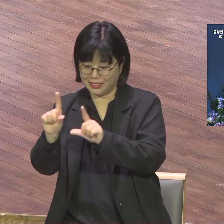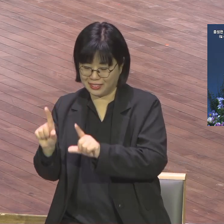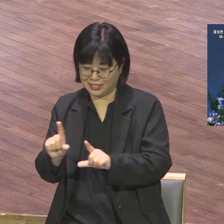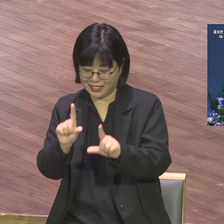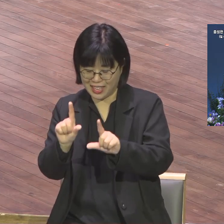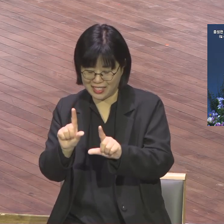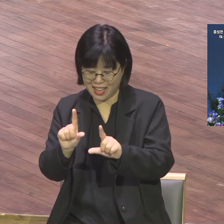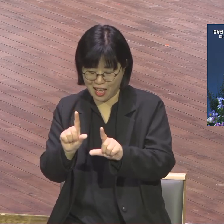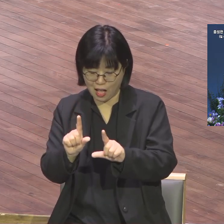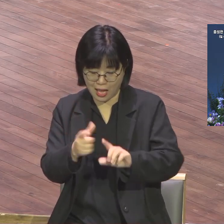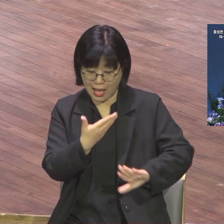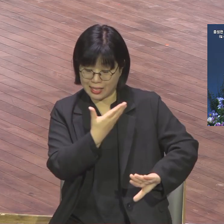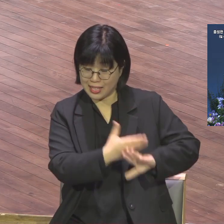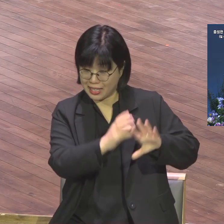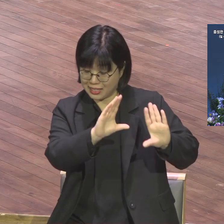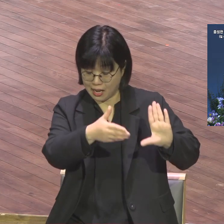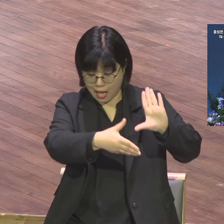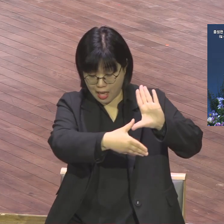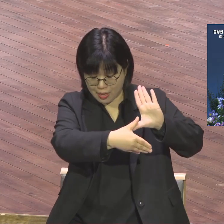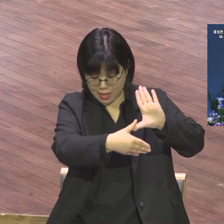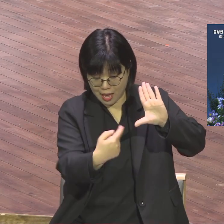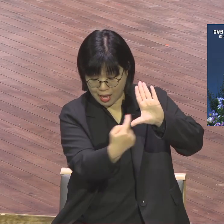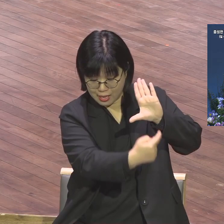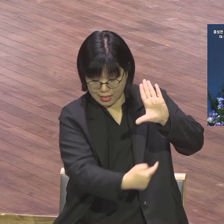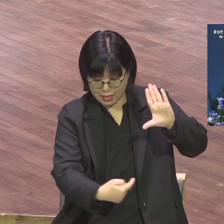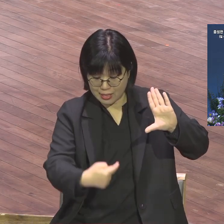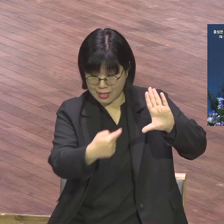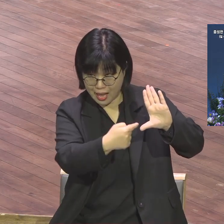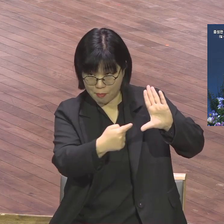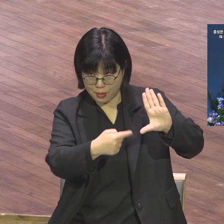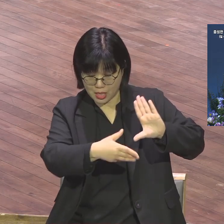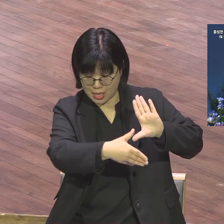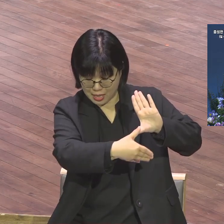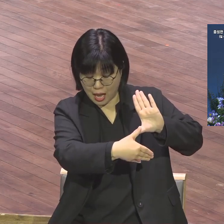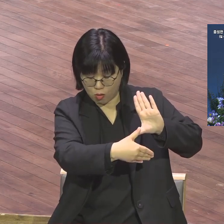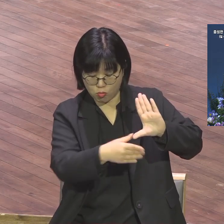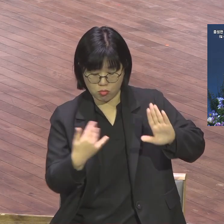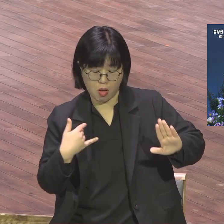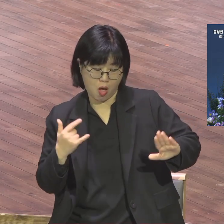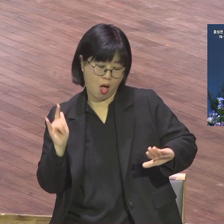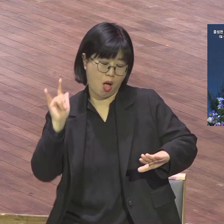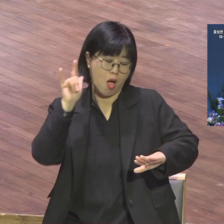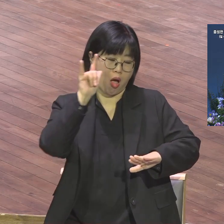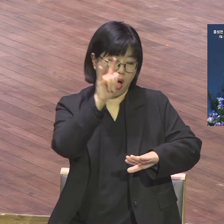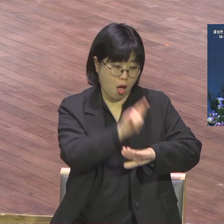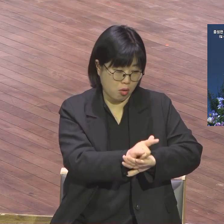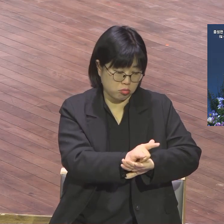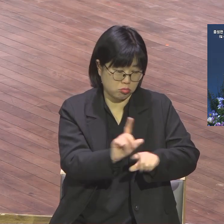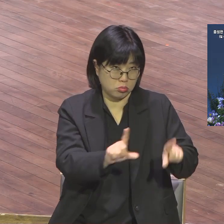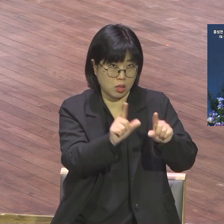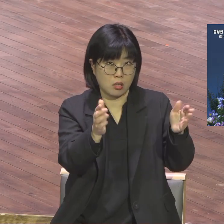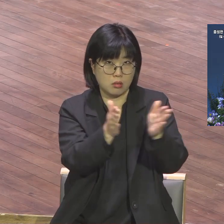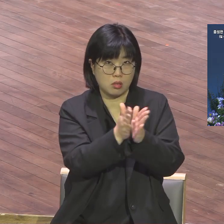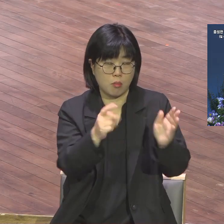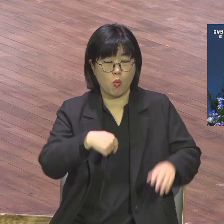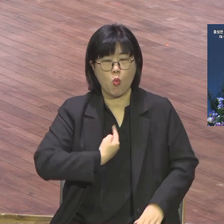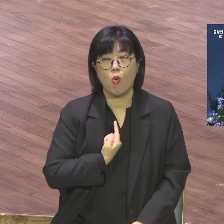옮겨놓은 것 같은 그 정도로 영향을 입힌다 그래요. 나이 들은 사람들은 그런 어른데 그 어른이 내가 교회